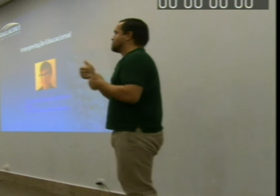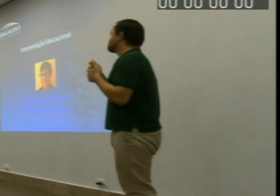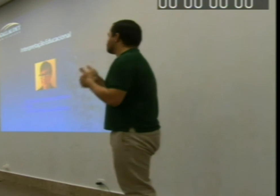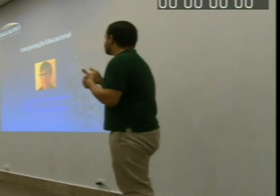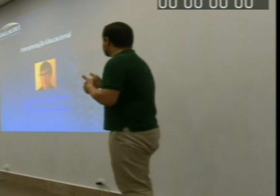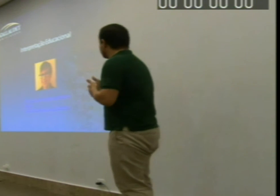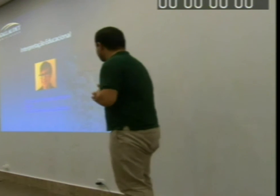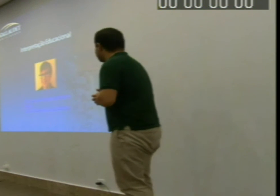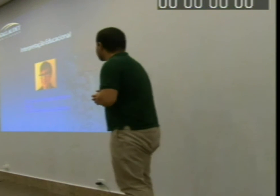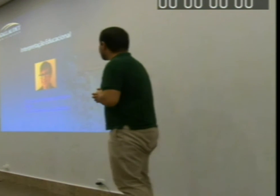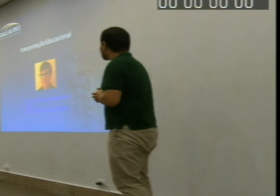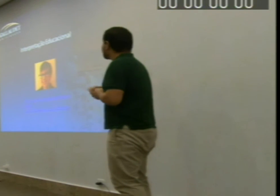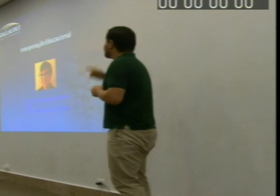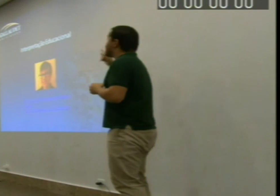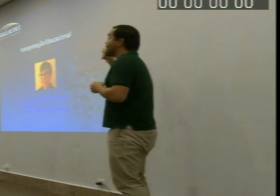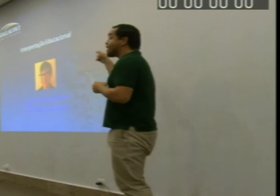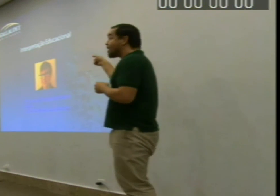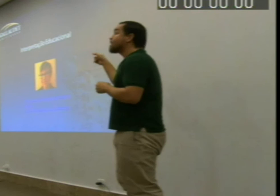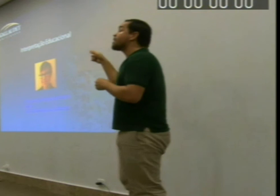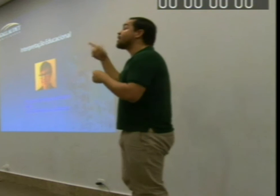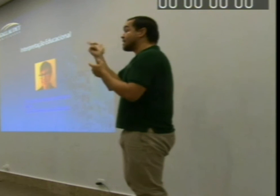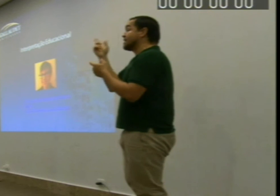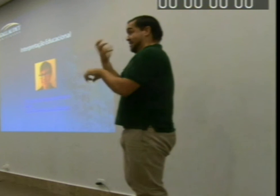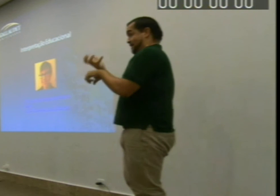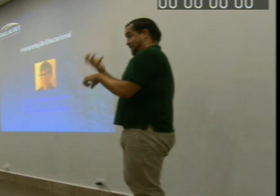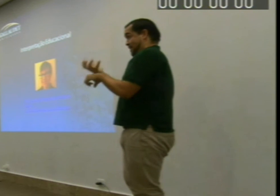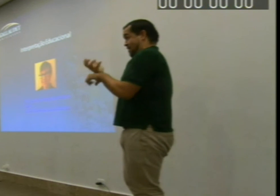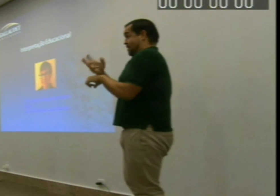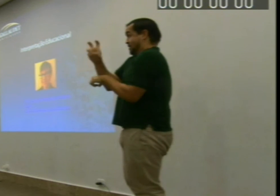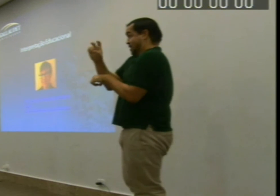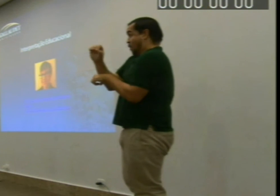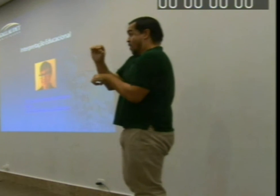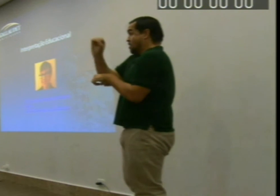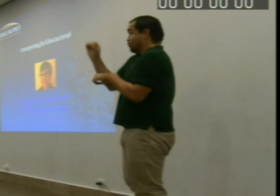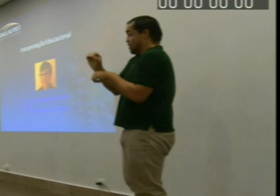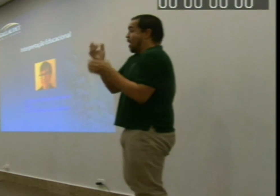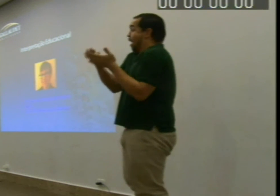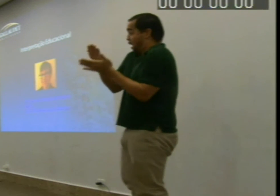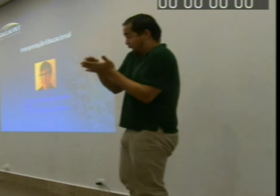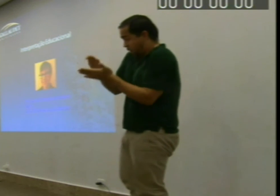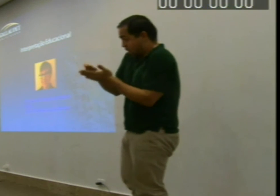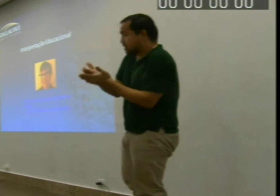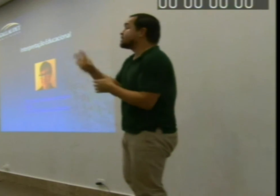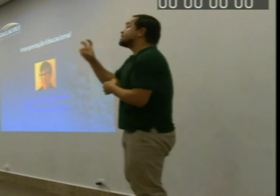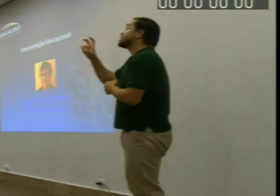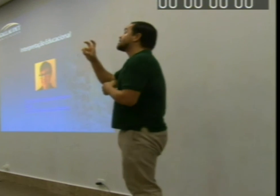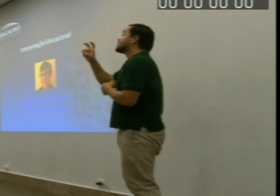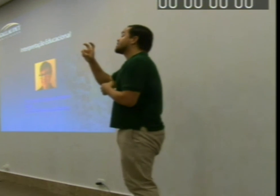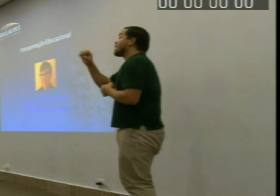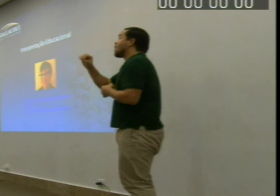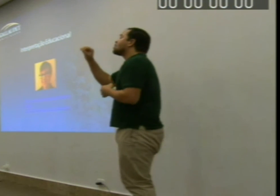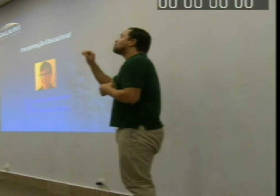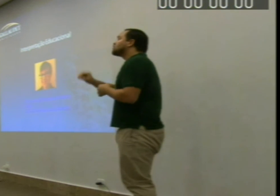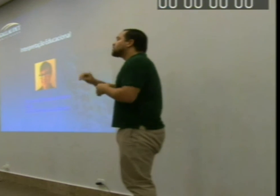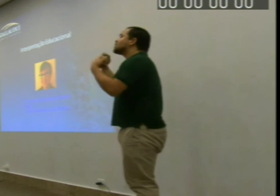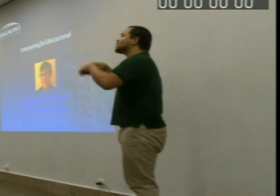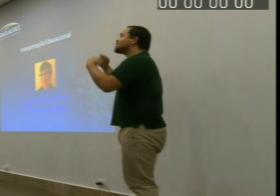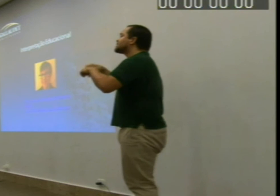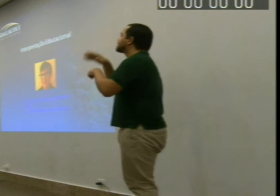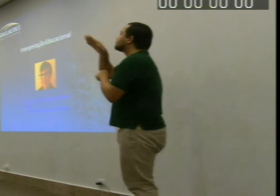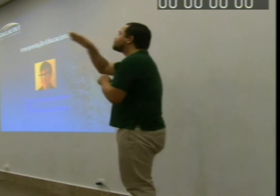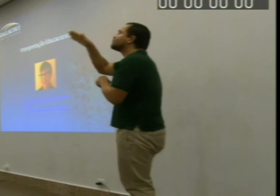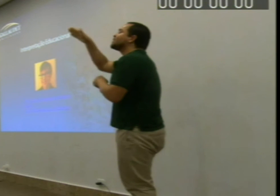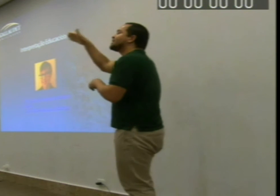eu percebi que ela era ouvinte então n essa essa disciplina é